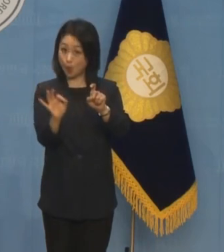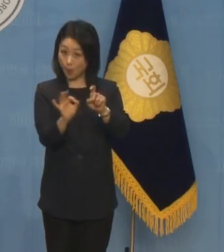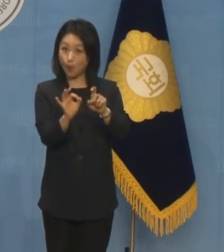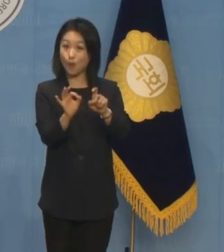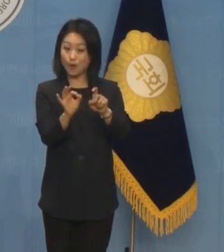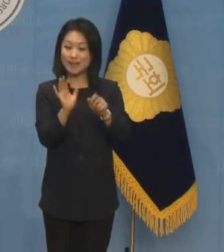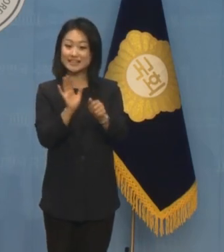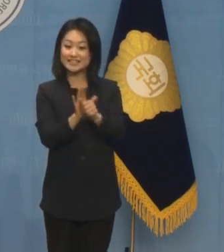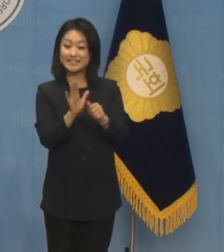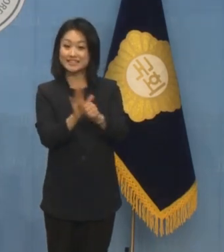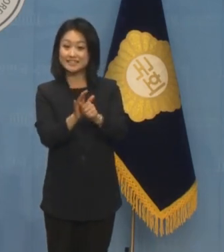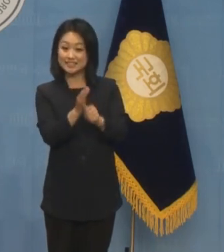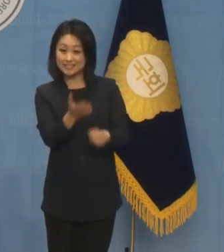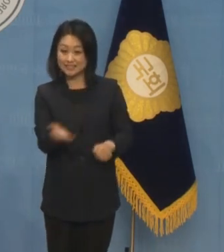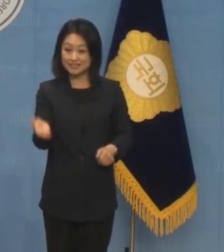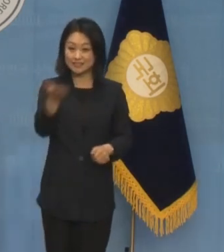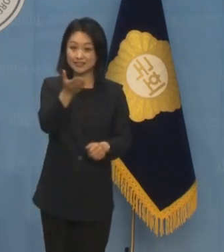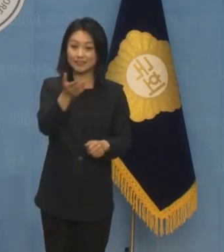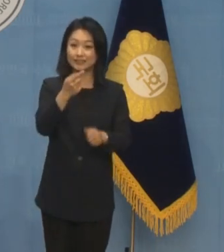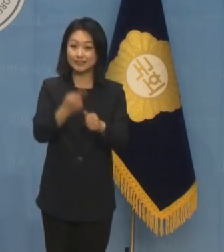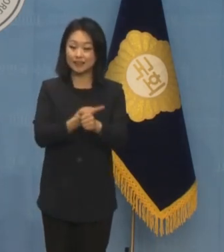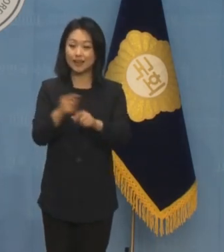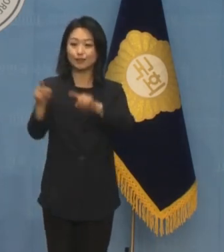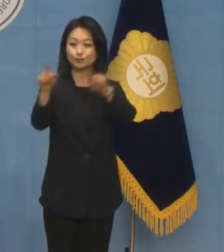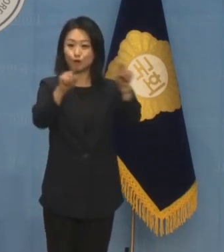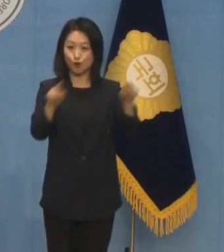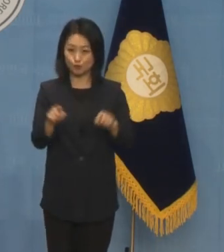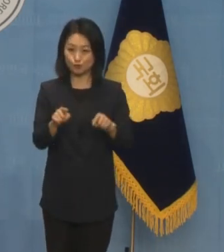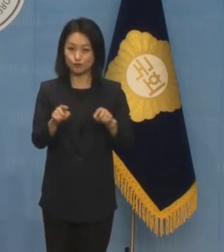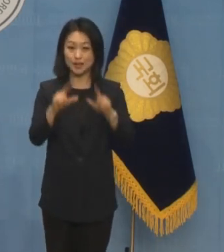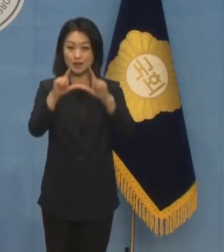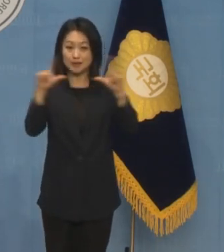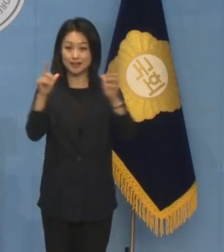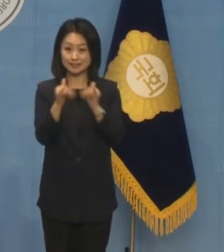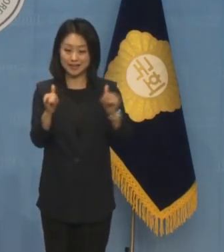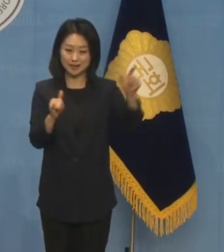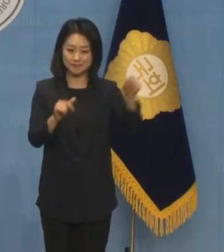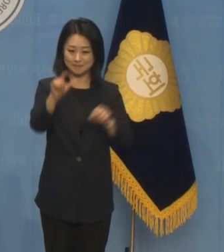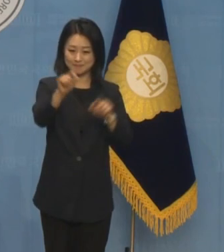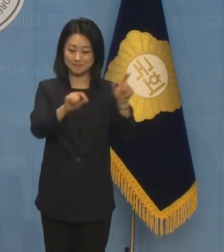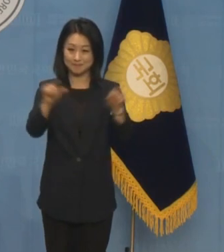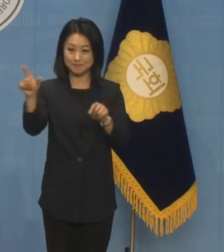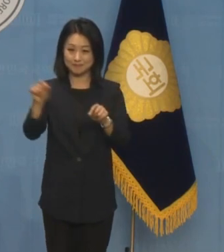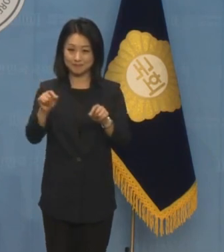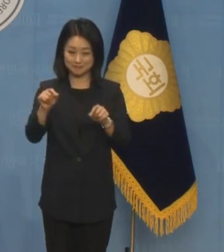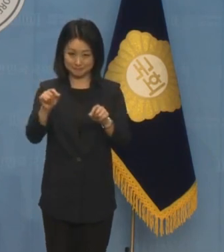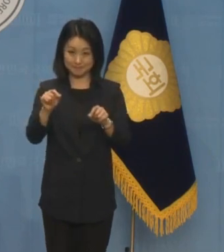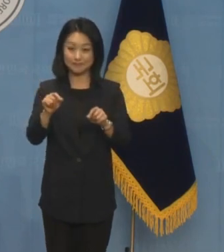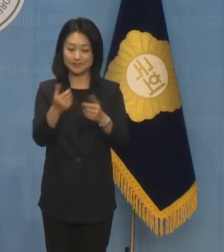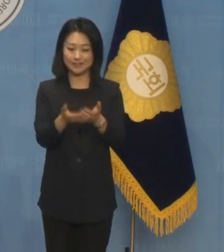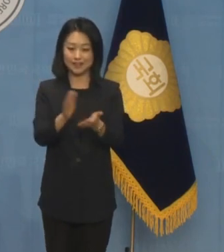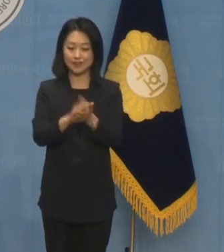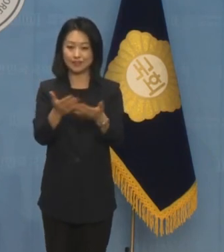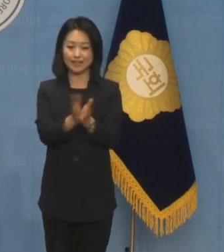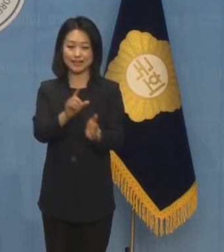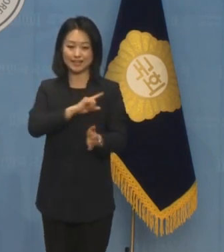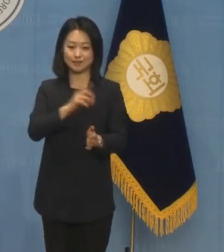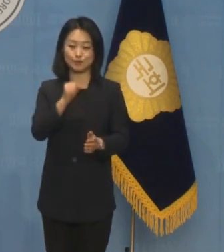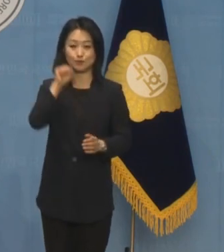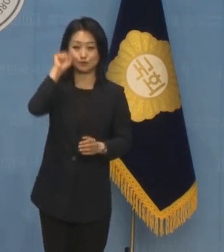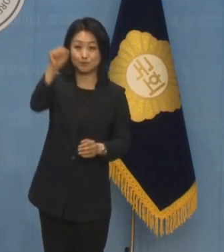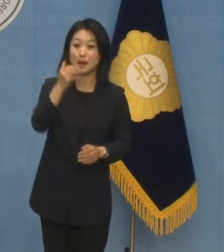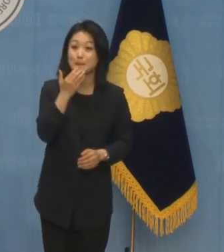때래야 전국 각지의 인재들이 개혁신당의 이름을 달고 선거에 출마할 수 있습니다.